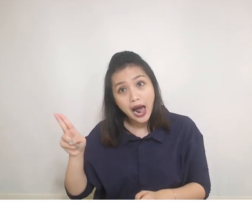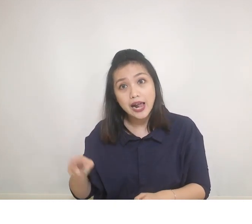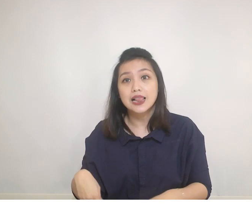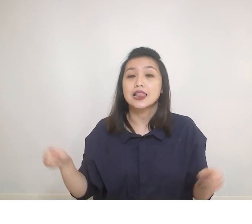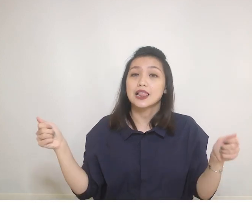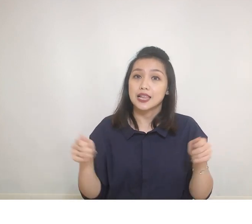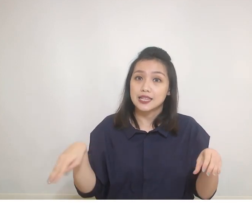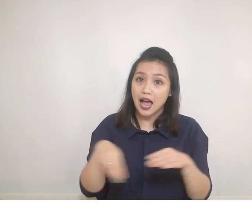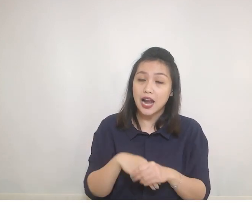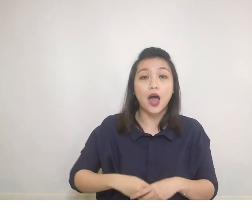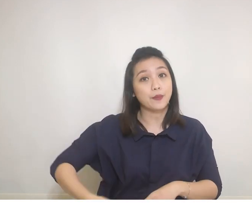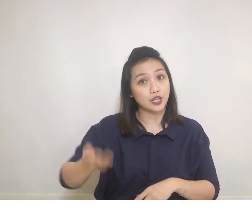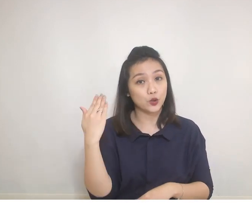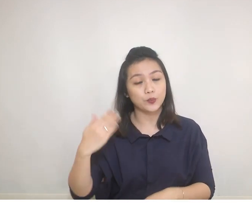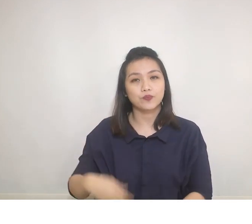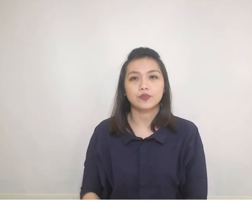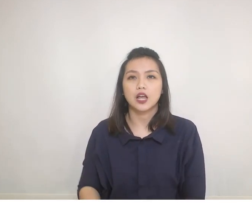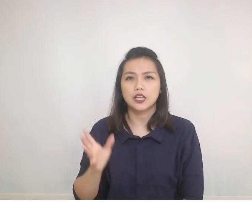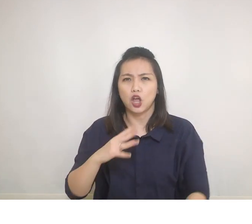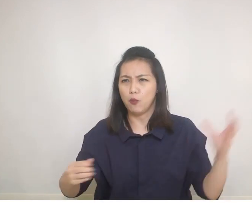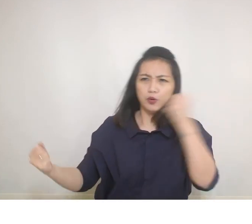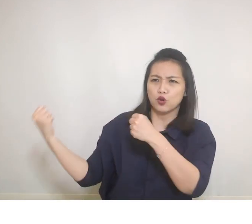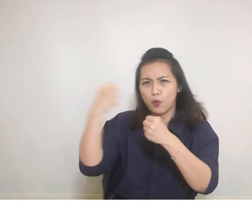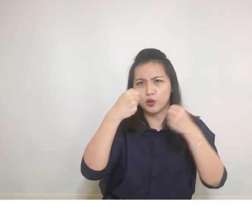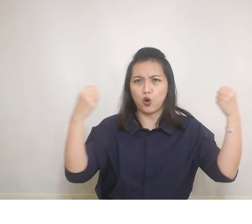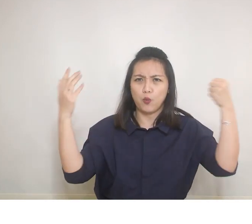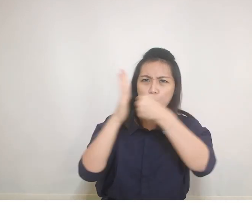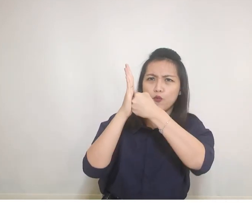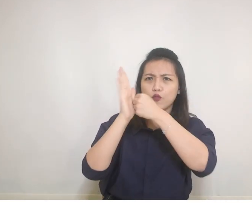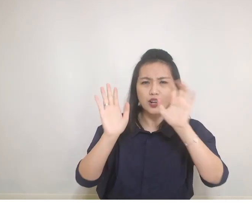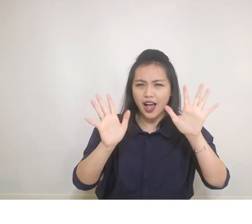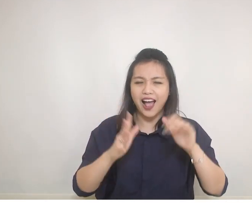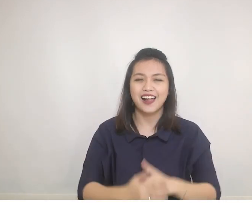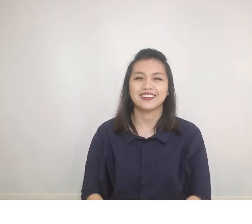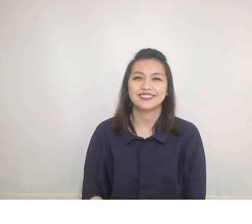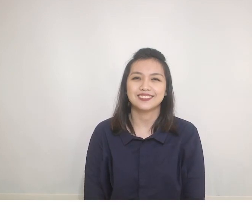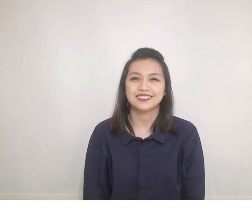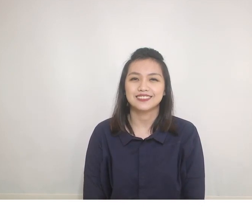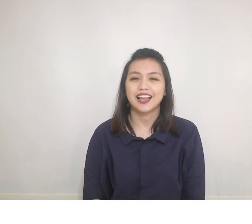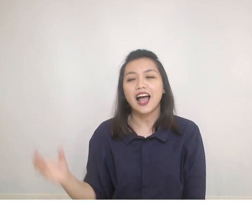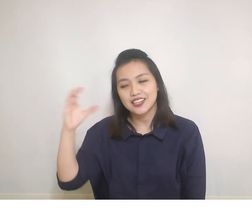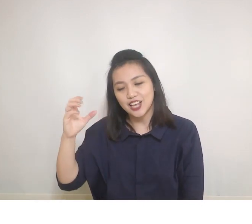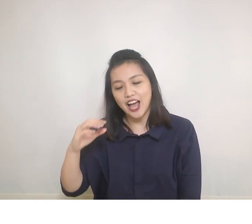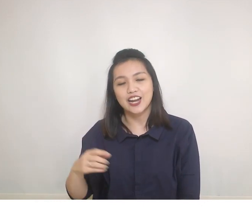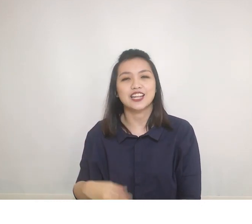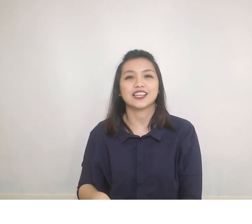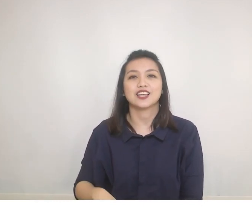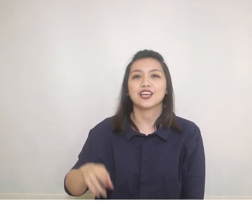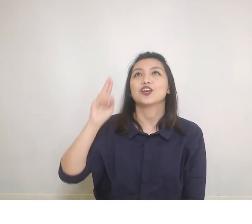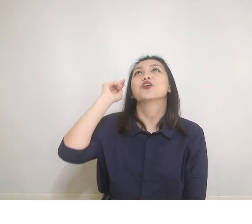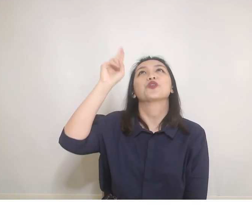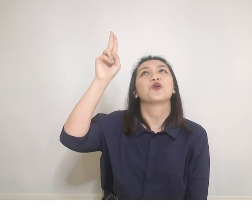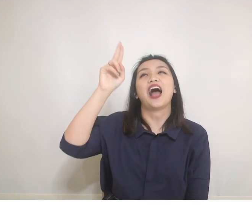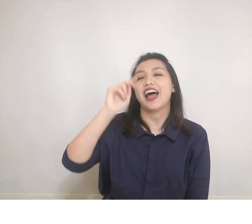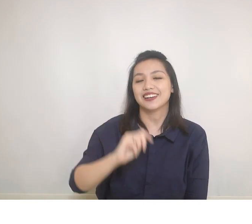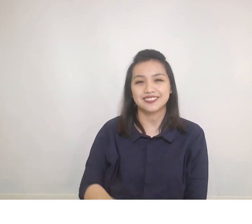kita rindu untuk Pak Adrian berdoa untuk setiap kita, untuk setiap pendengar juga. Mari kita sama-sama berdoa dipimpin oleh Pak Adrian. Ya.